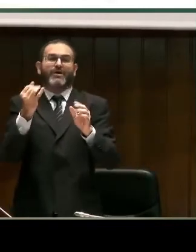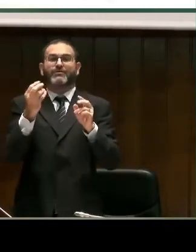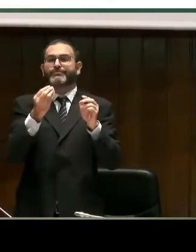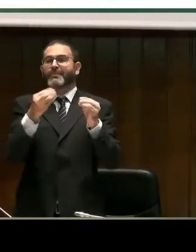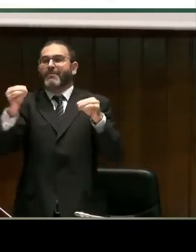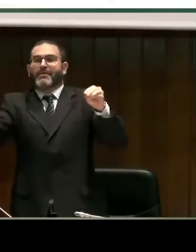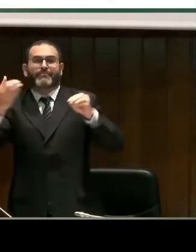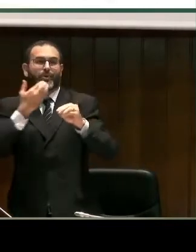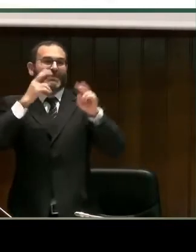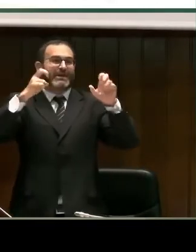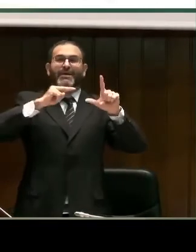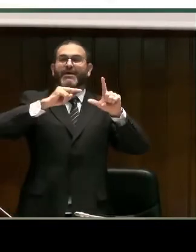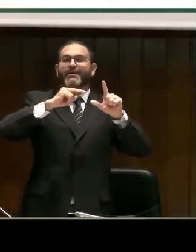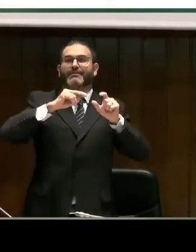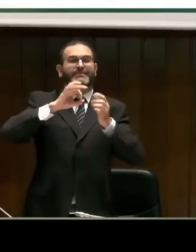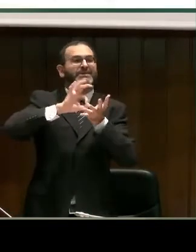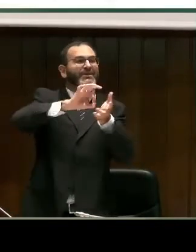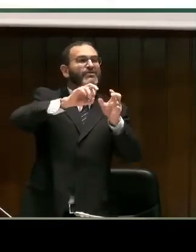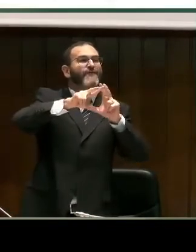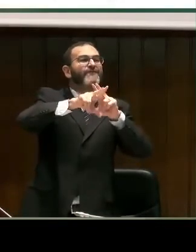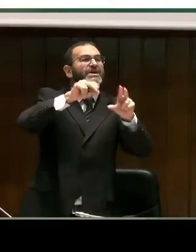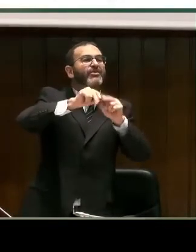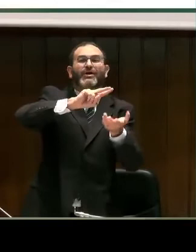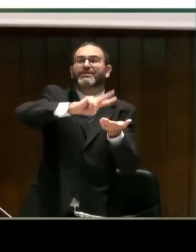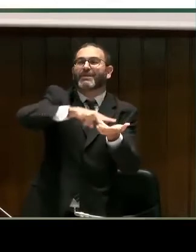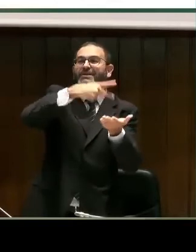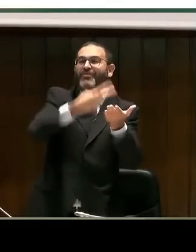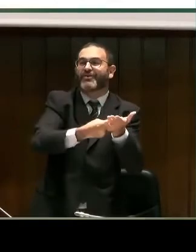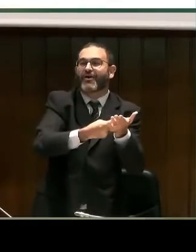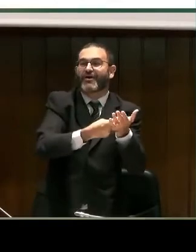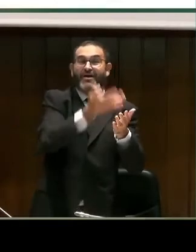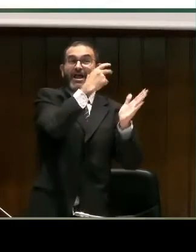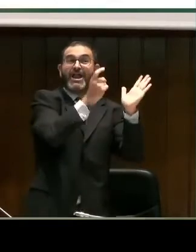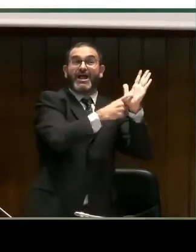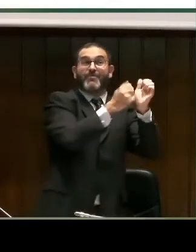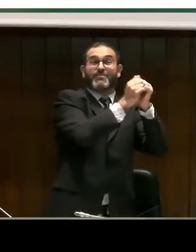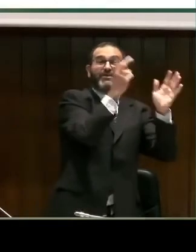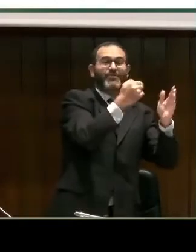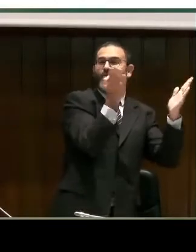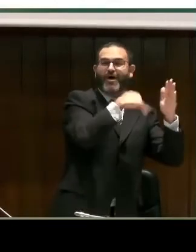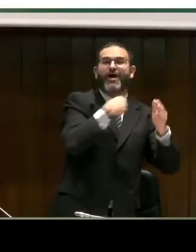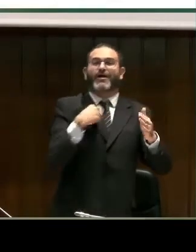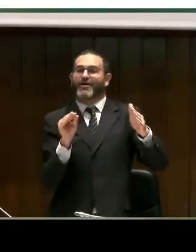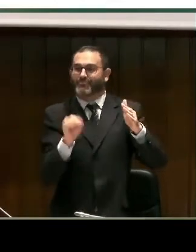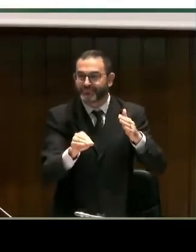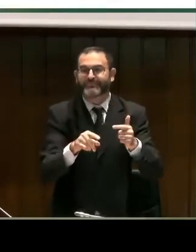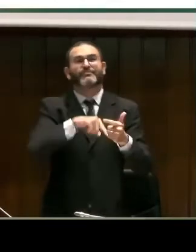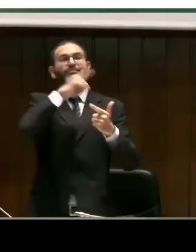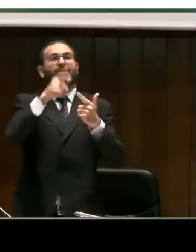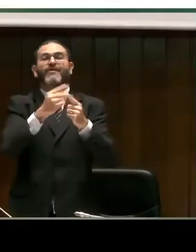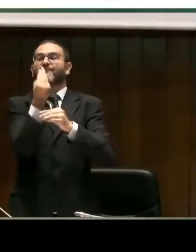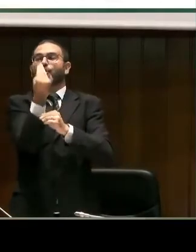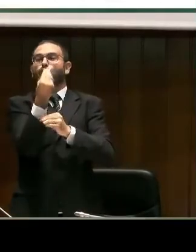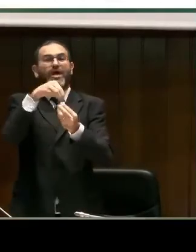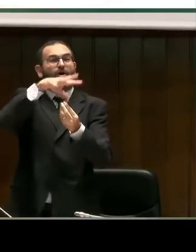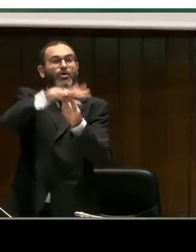año ya 2011 y desde el año 2007 había algunos servicios innovadores, como por ejemplo el servicio de videointerpretación,